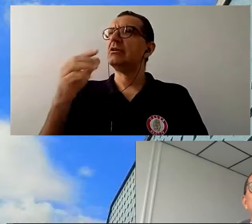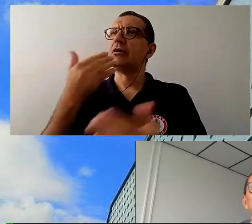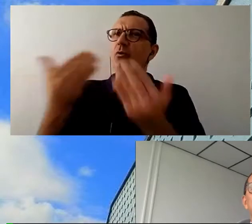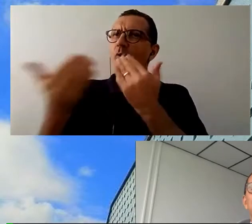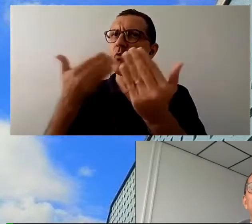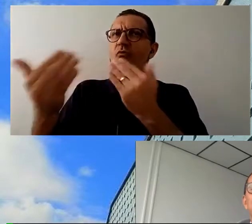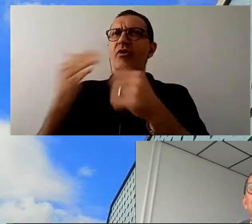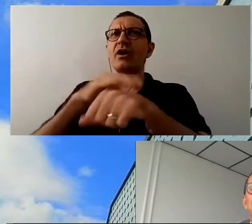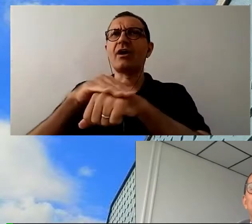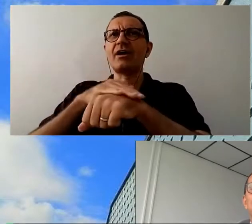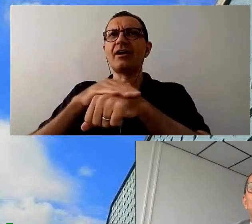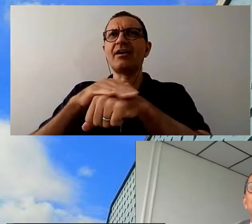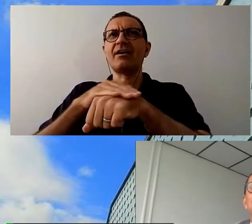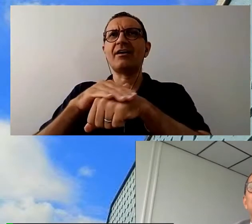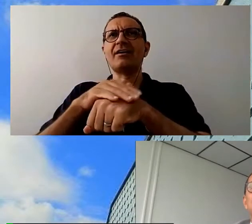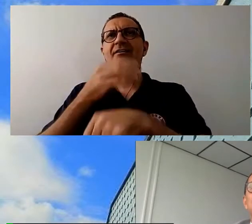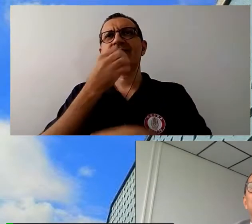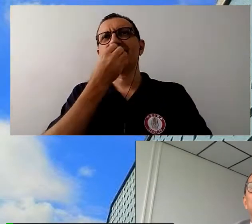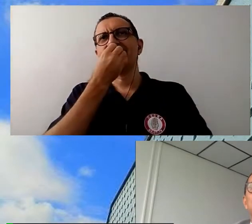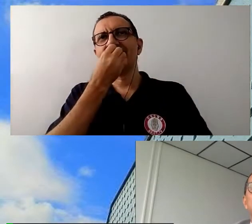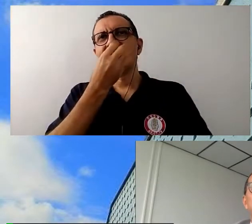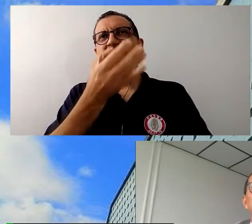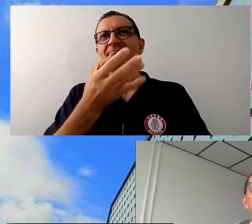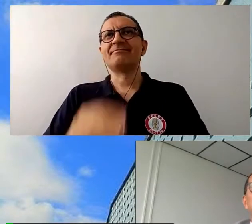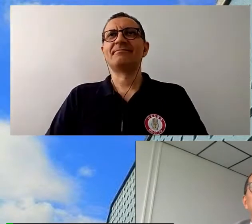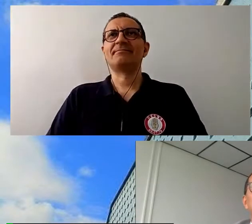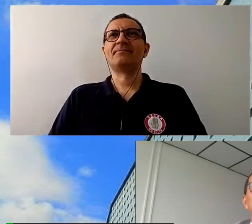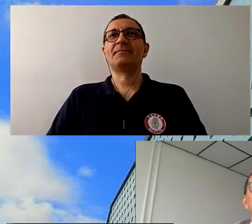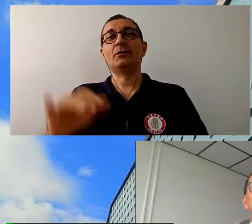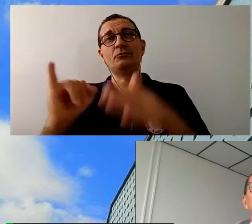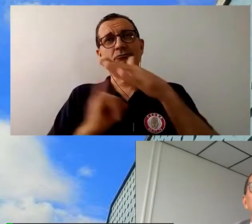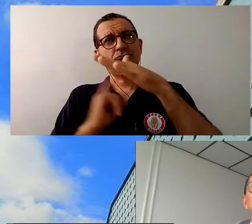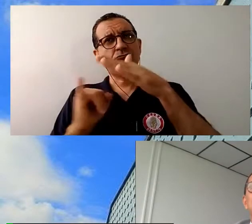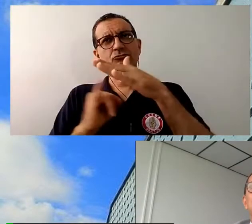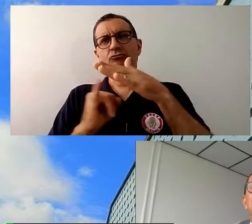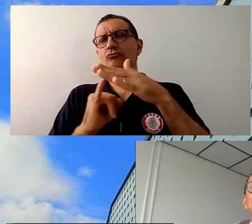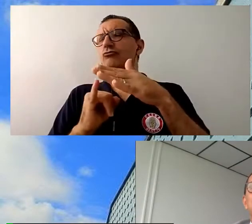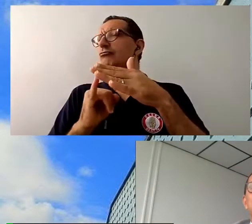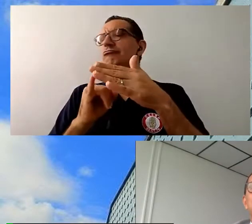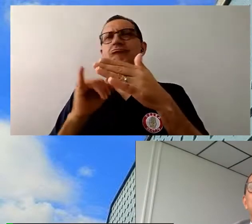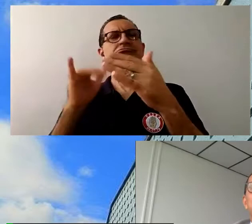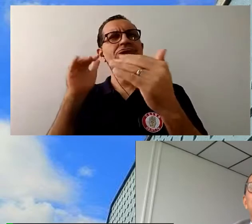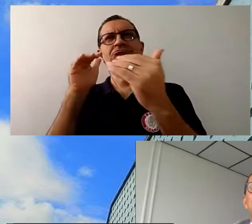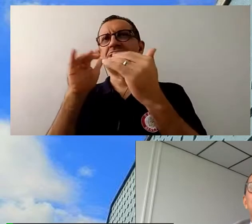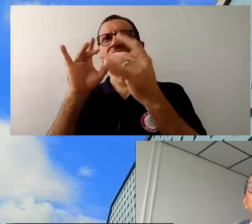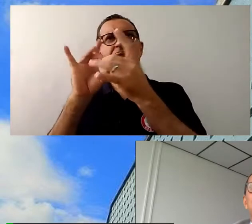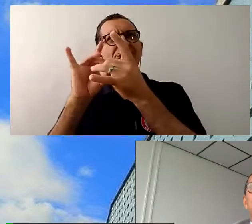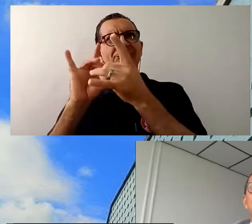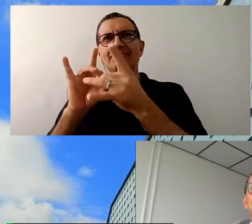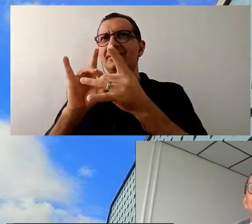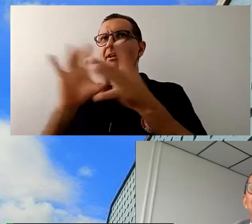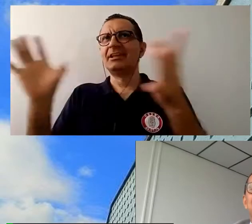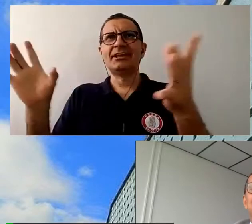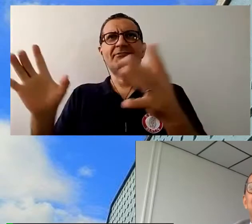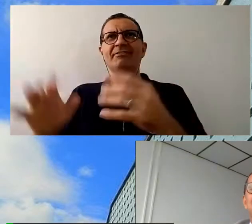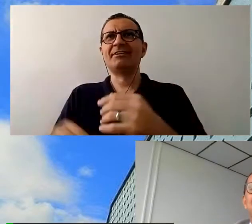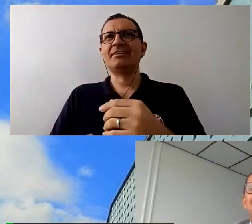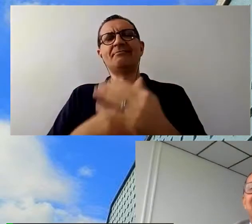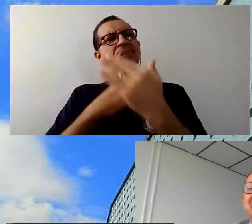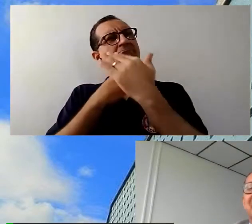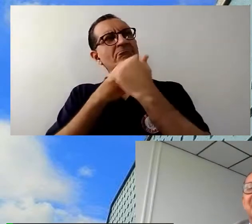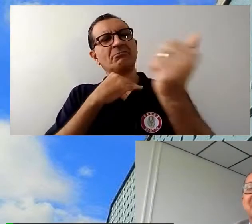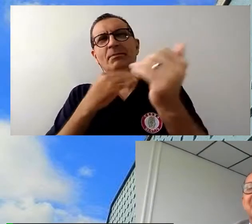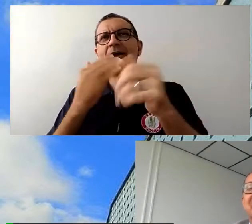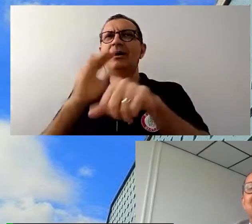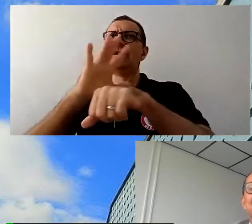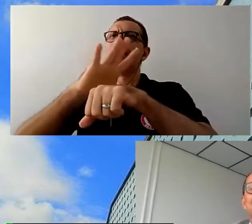E acho o nosso instituto está aqui aberto. E, para a senhora, quando tivermos